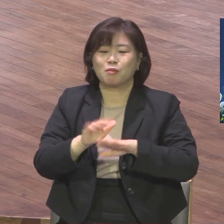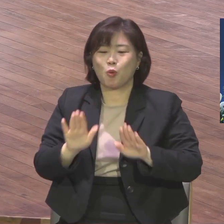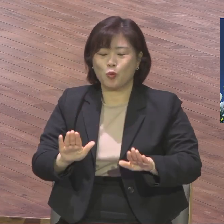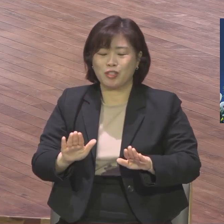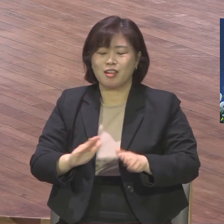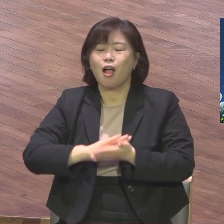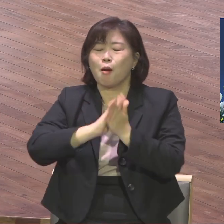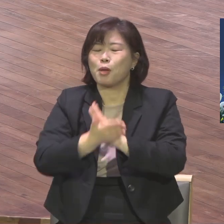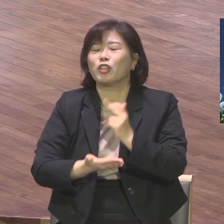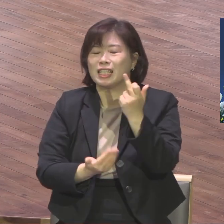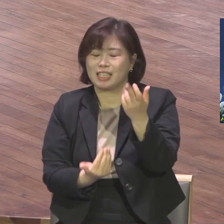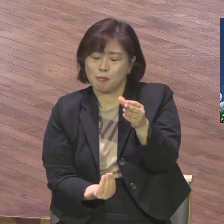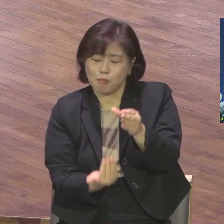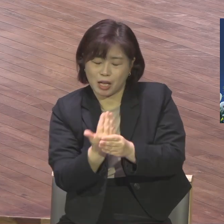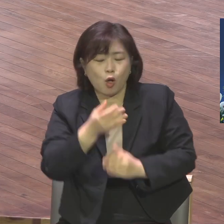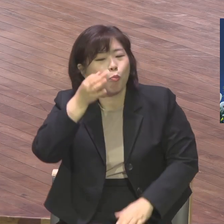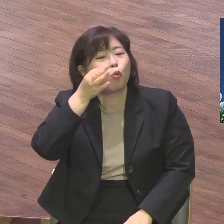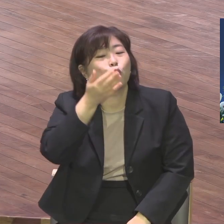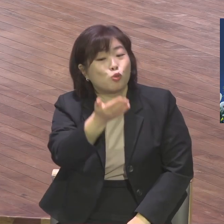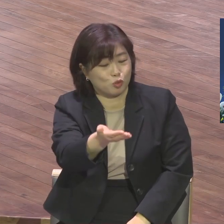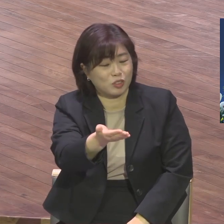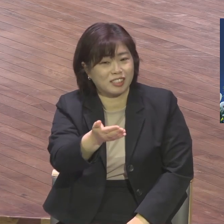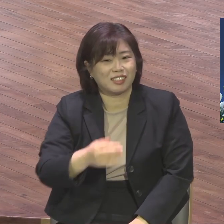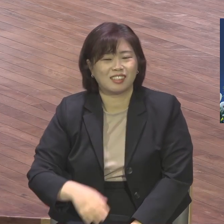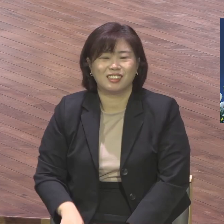커튼의 일부를 조금 살짝 열어준 거예요.